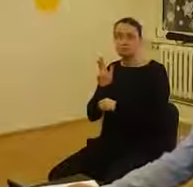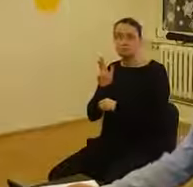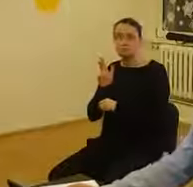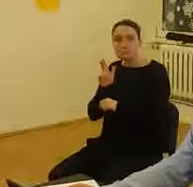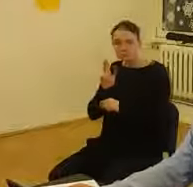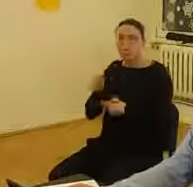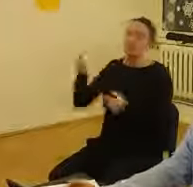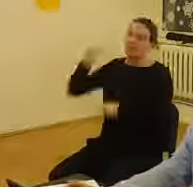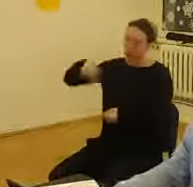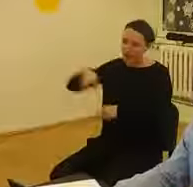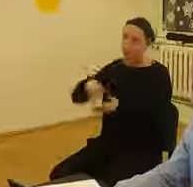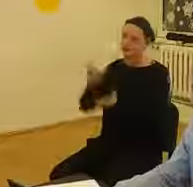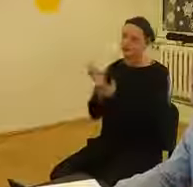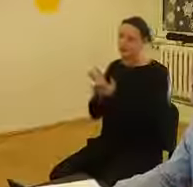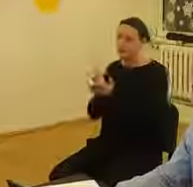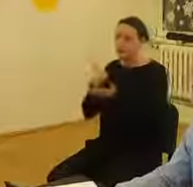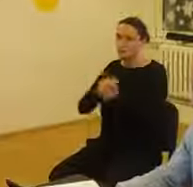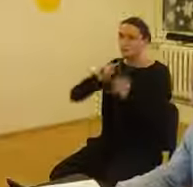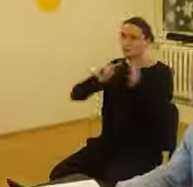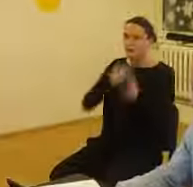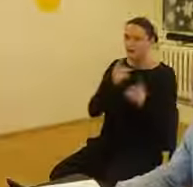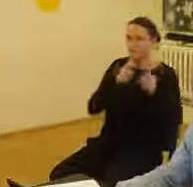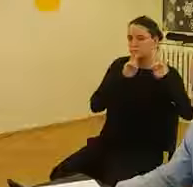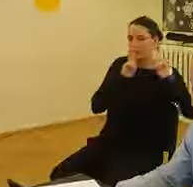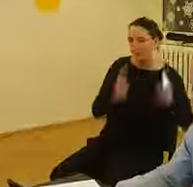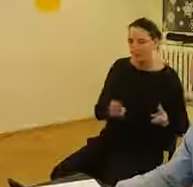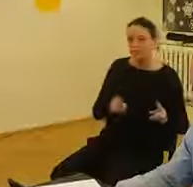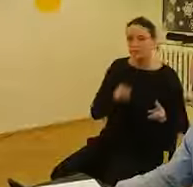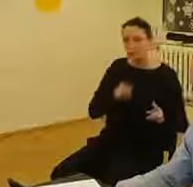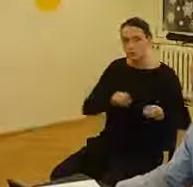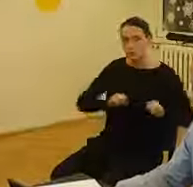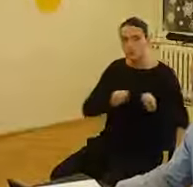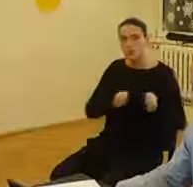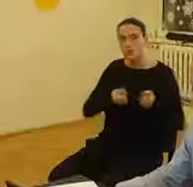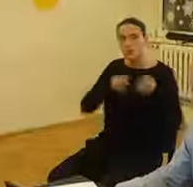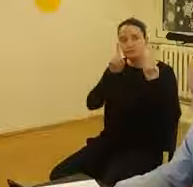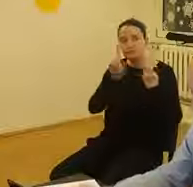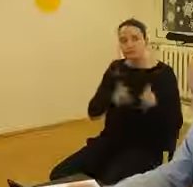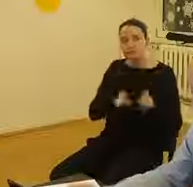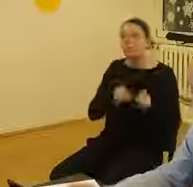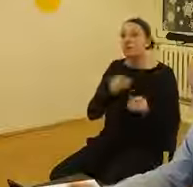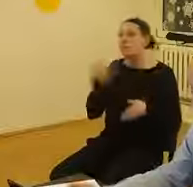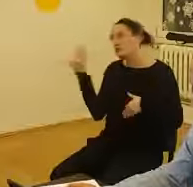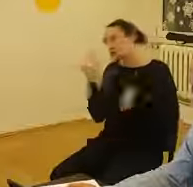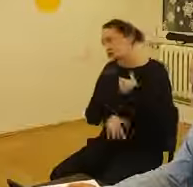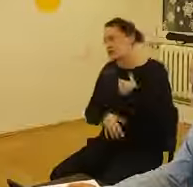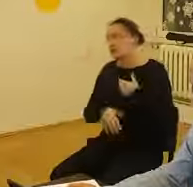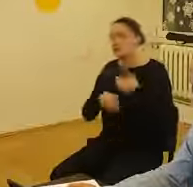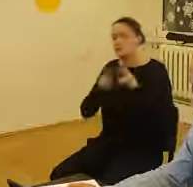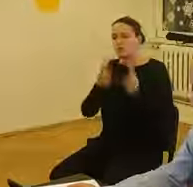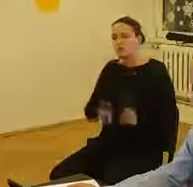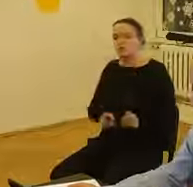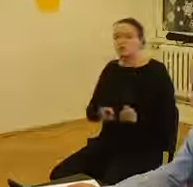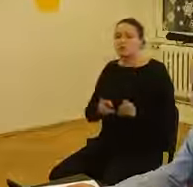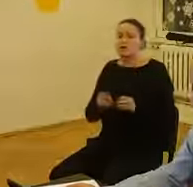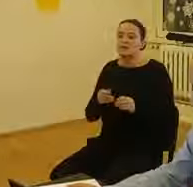organizuje Rada Dzielnicy w pierwszej kadencji, która swoją działalność zakończyła oficjalnie